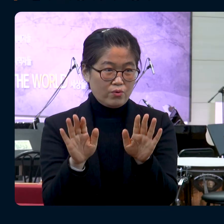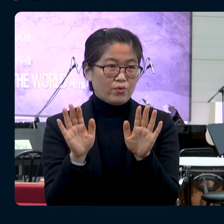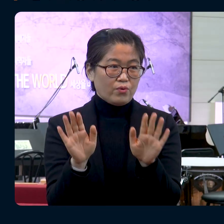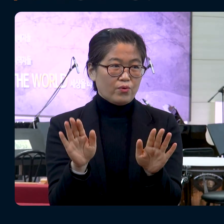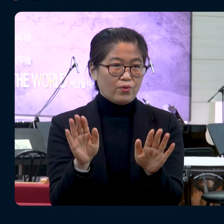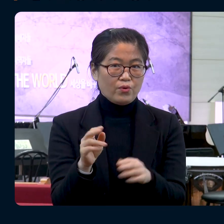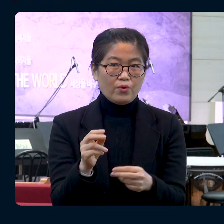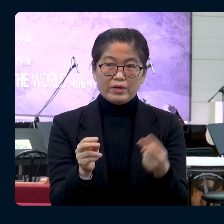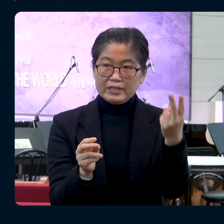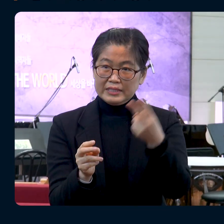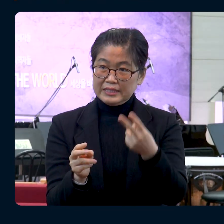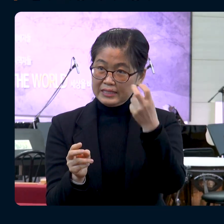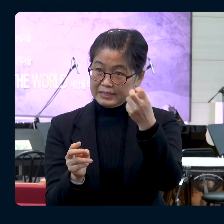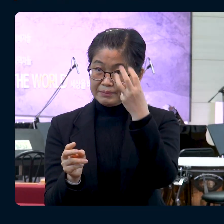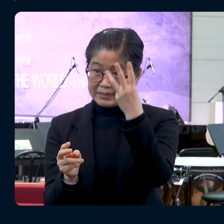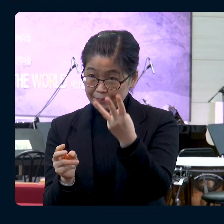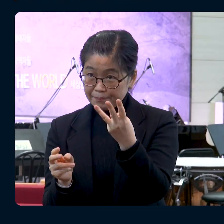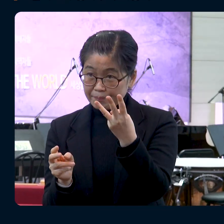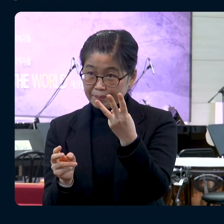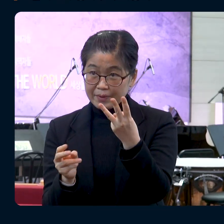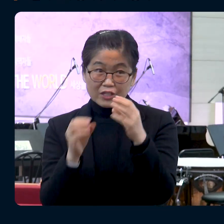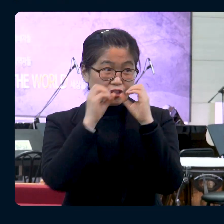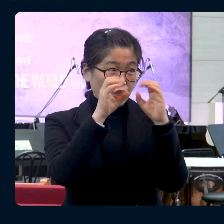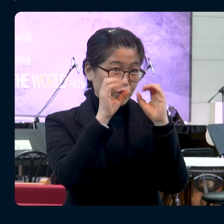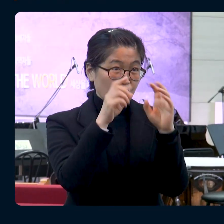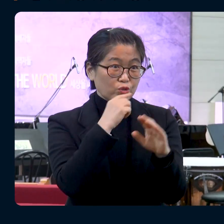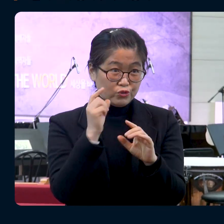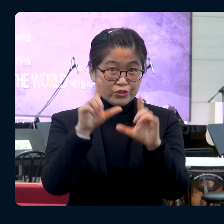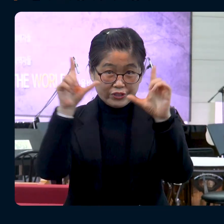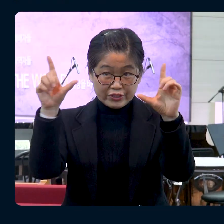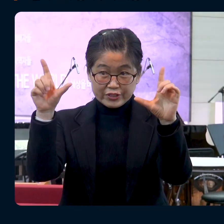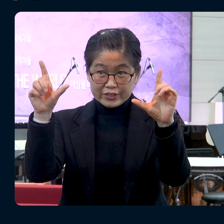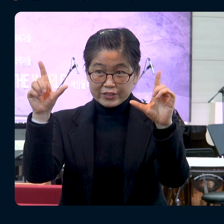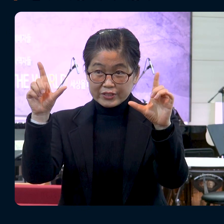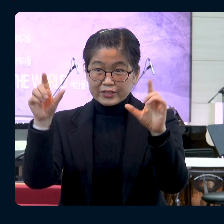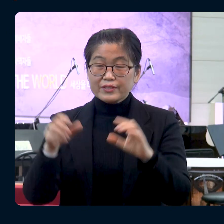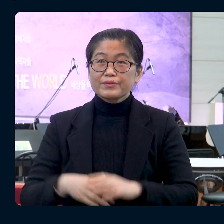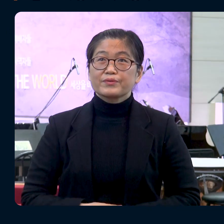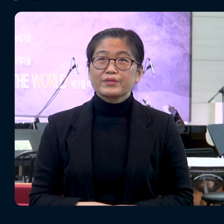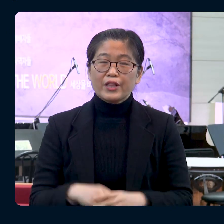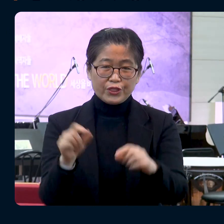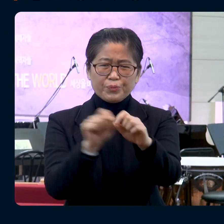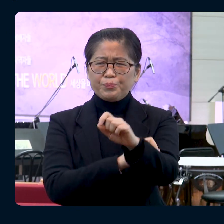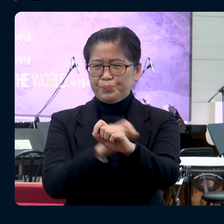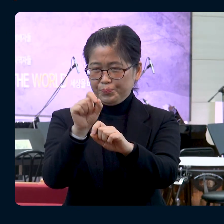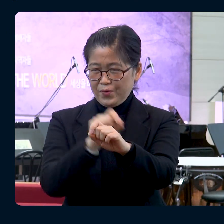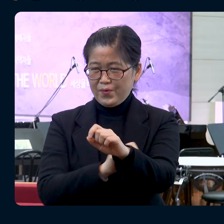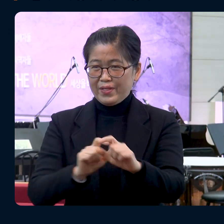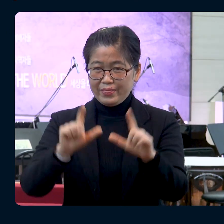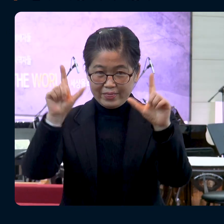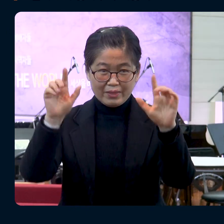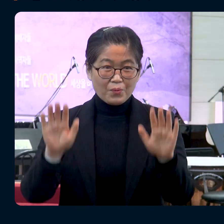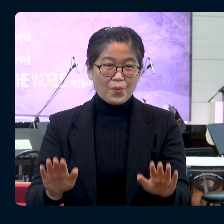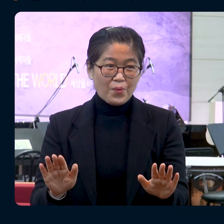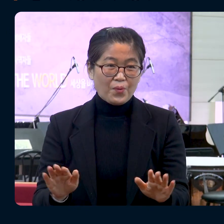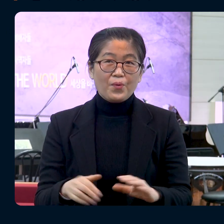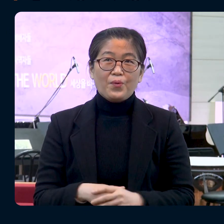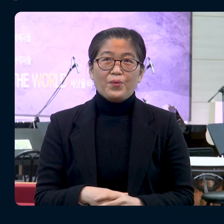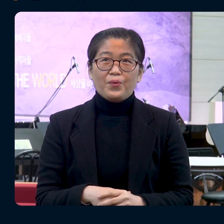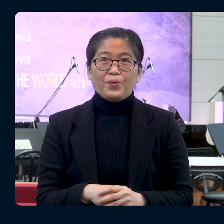오늘은 2023년 선교 주일입니다. 그래서 정말 특별합니다.